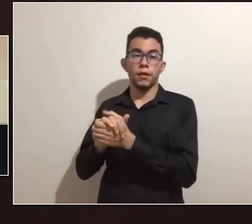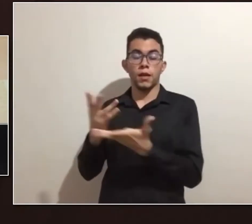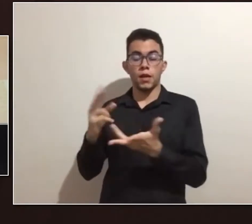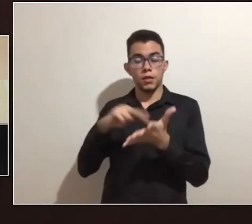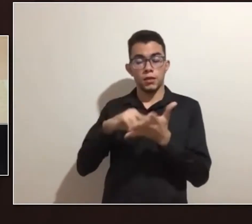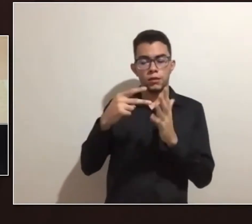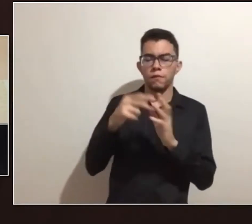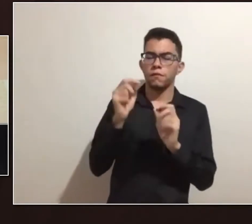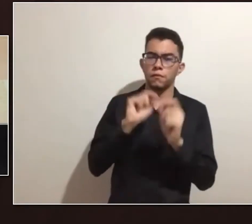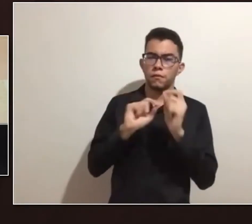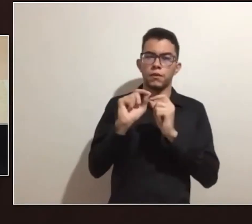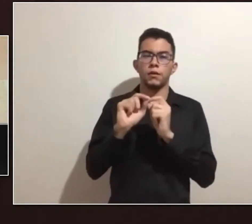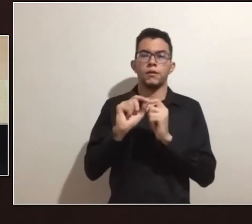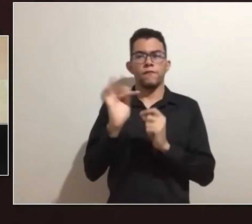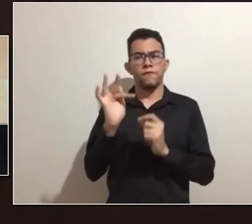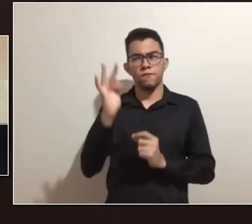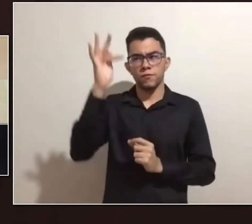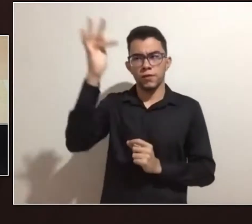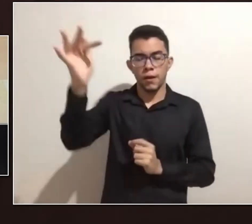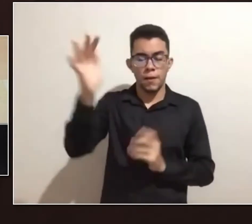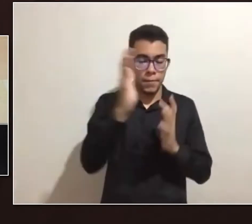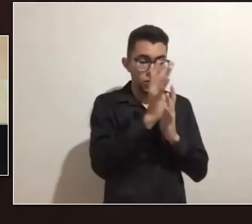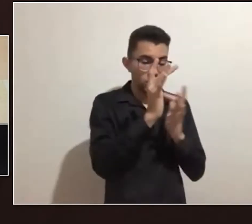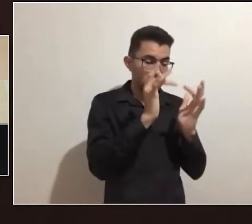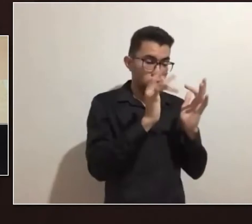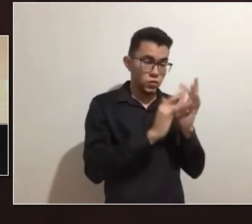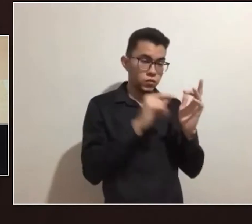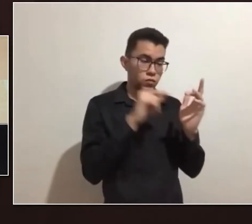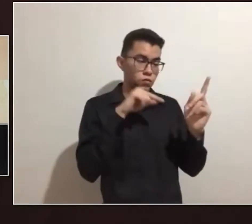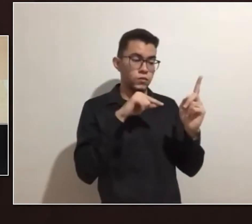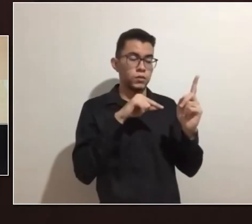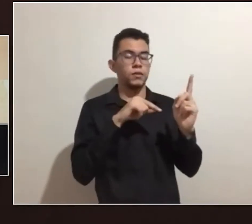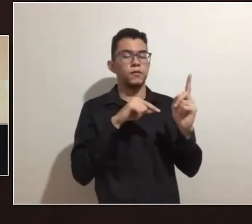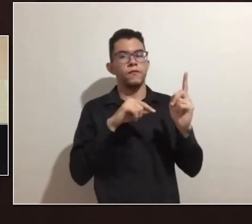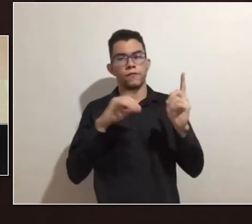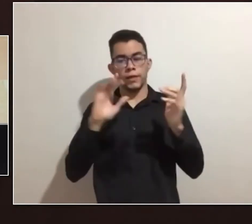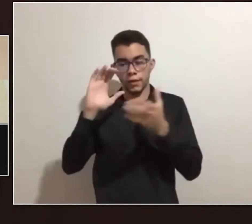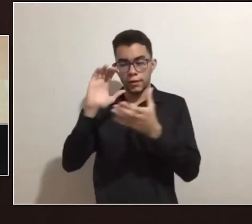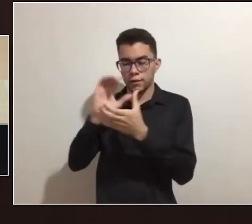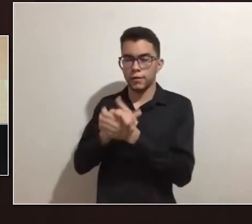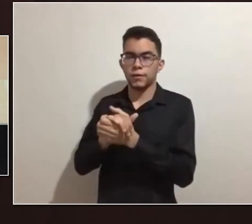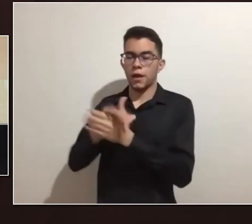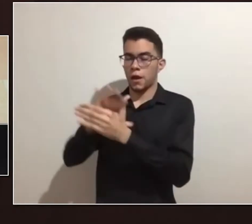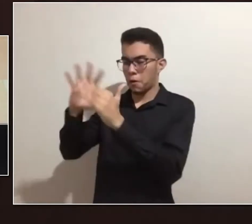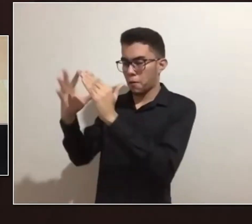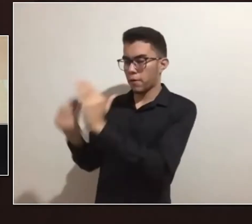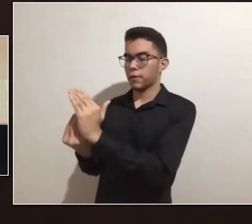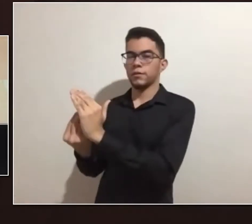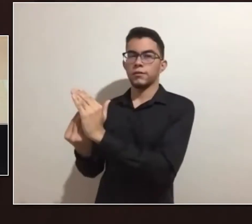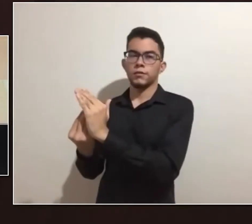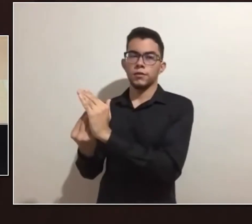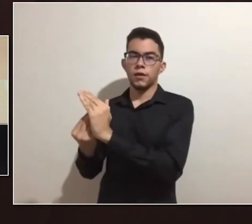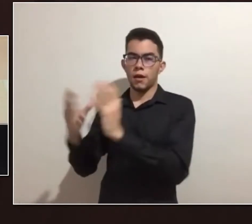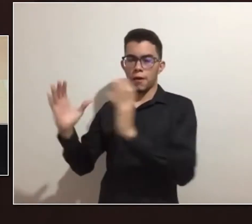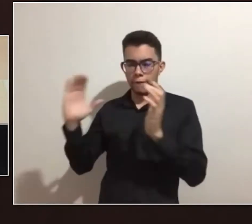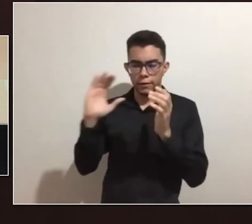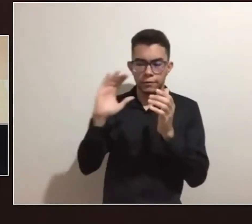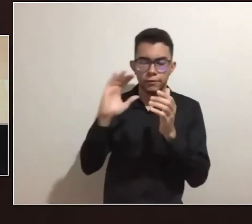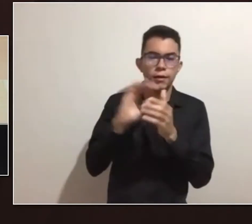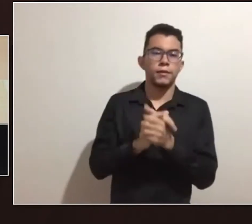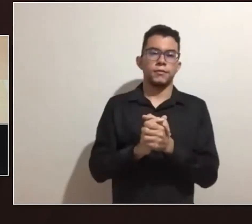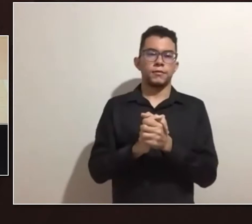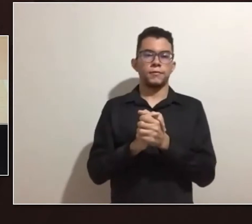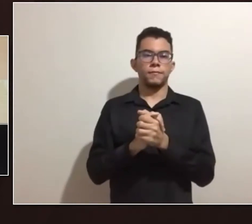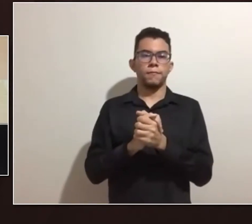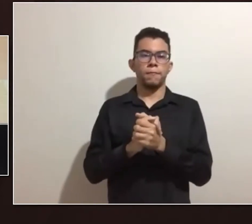Adão adormeceu e Cristo morreu na cruz. E na sua morte da cruz, um soldado lhe